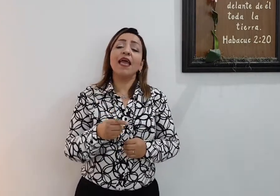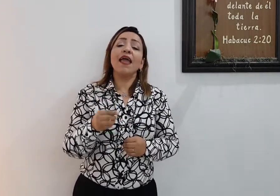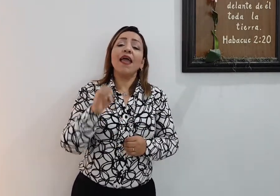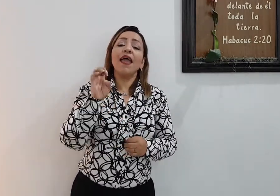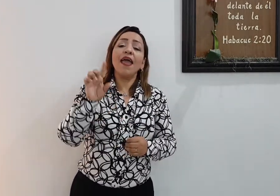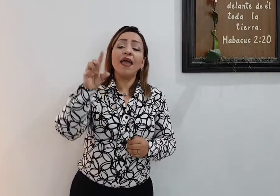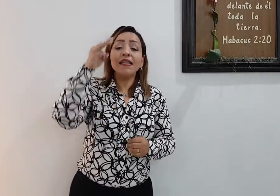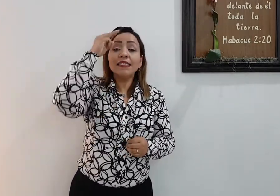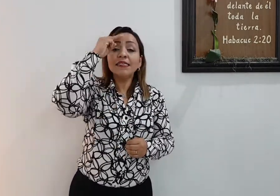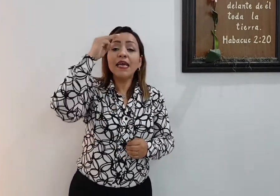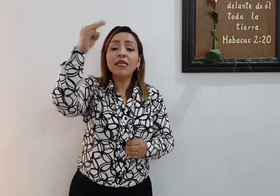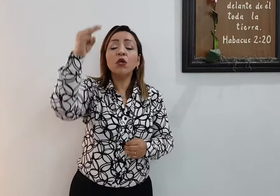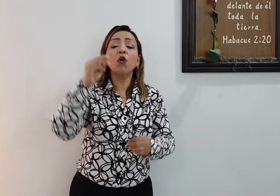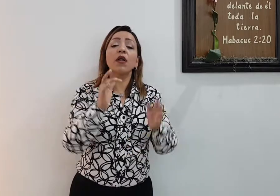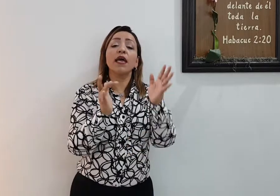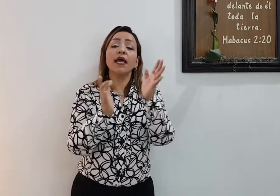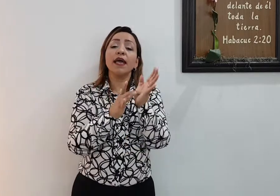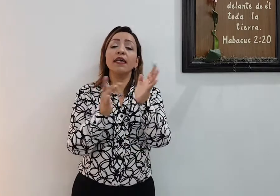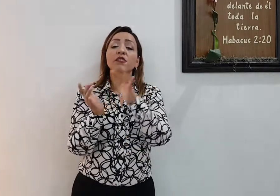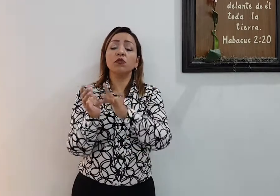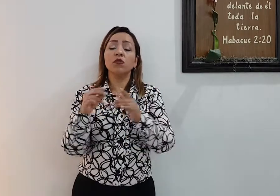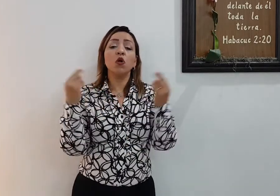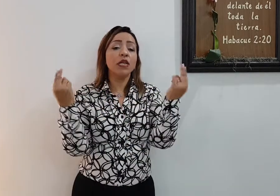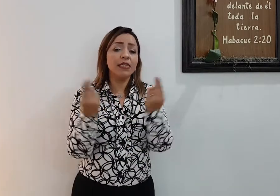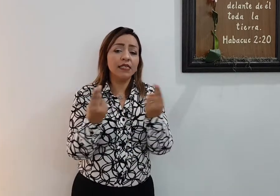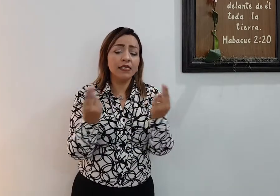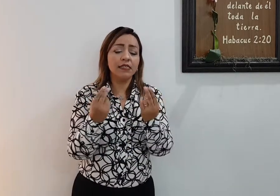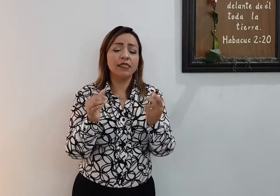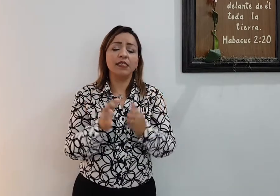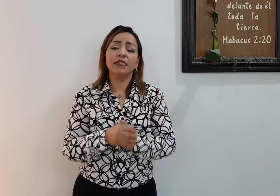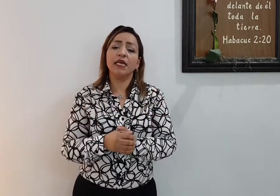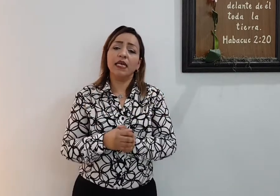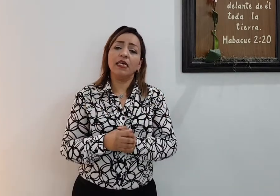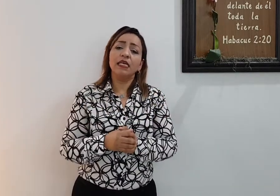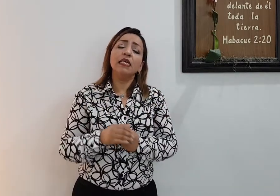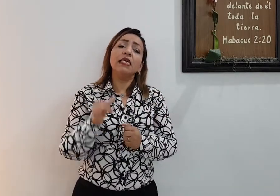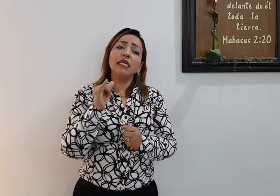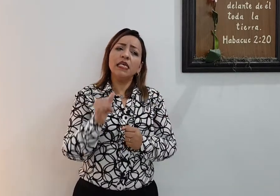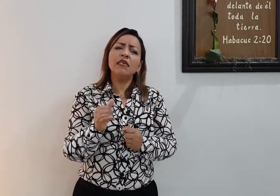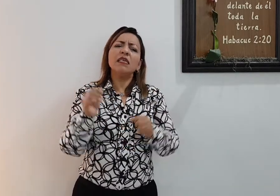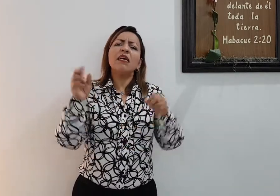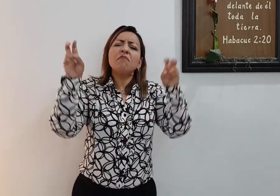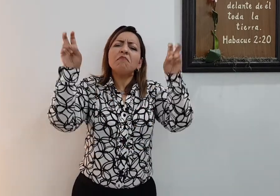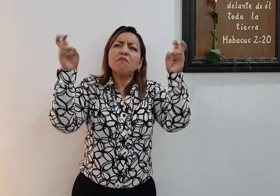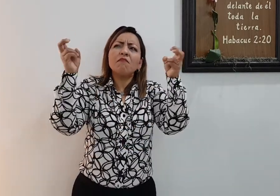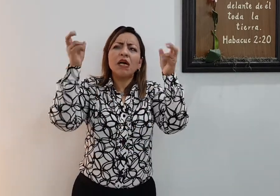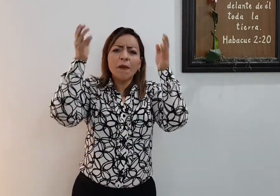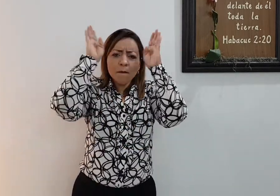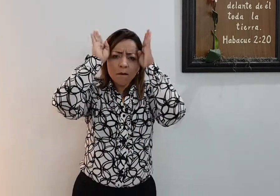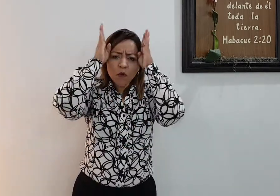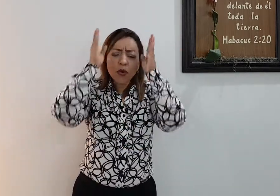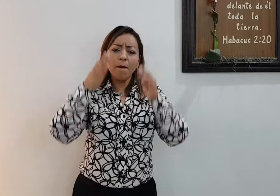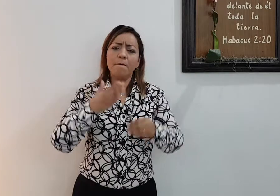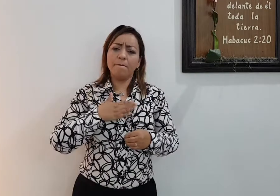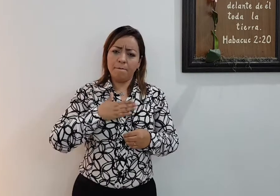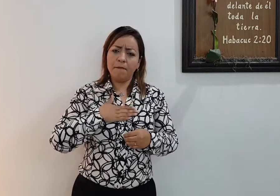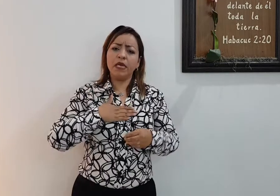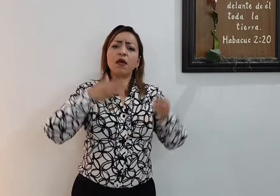eran las 3 cosas que Dios nos ha dado? Esos 3 burritos que Dios nos ha dado, que luego Él nos los pide porque los necesita. ¿Quién se acuerda de uno que levante su mano?